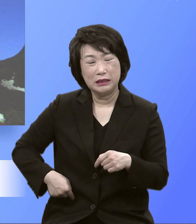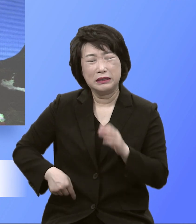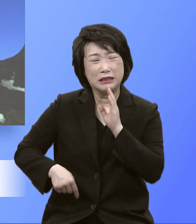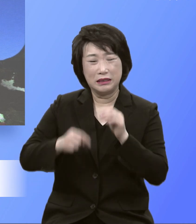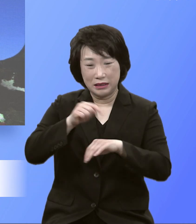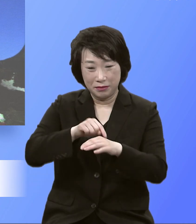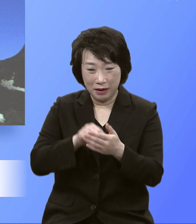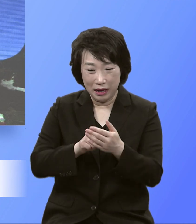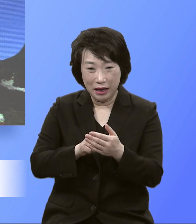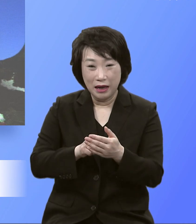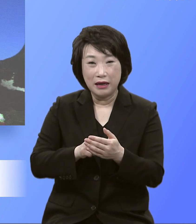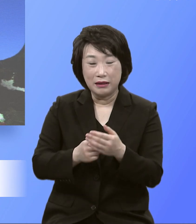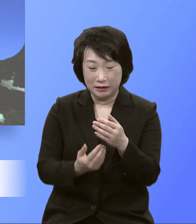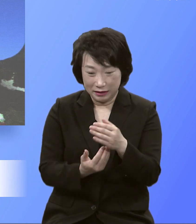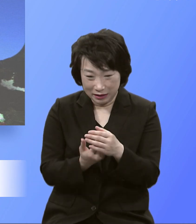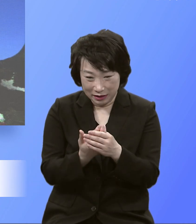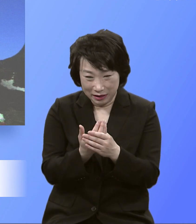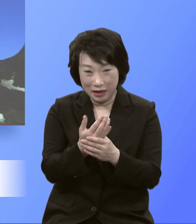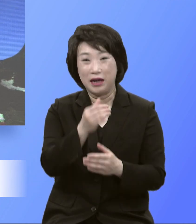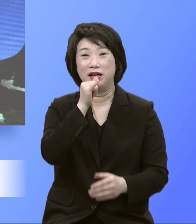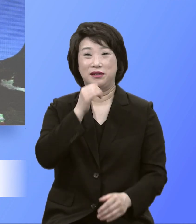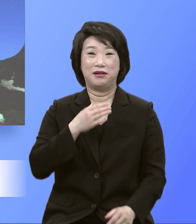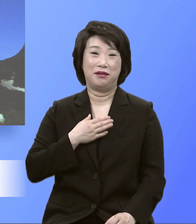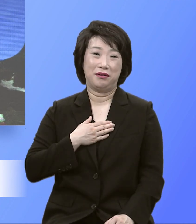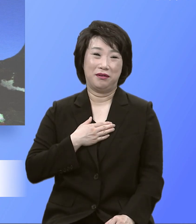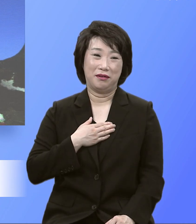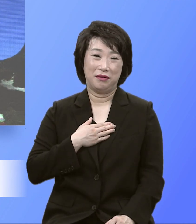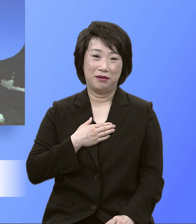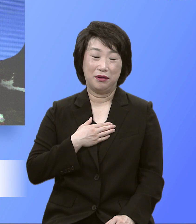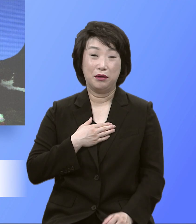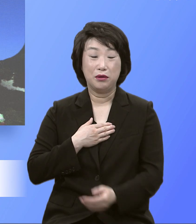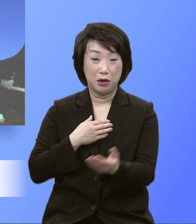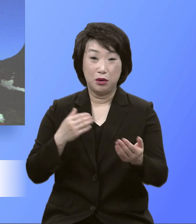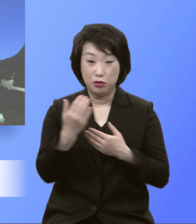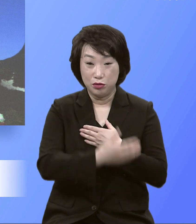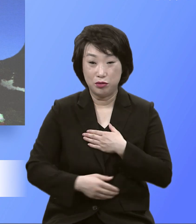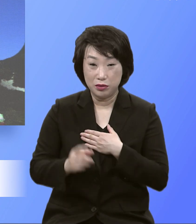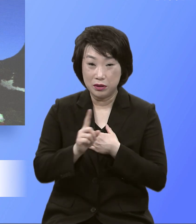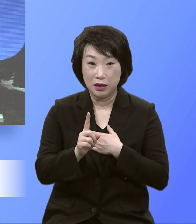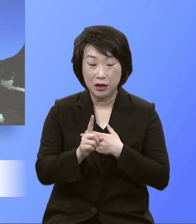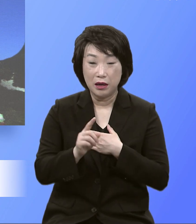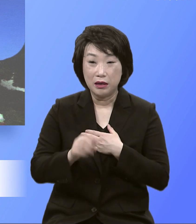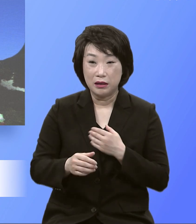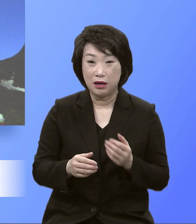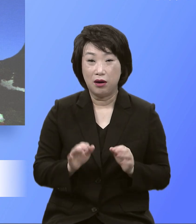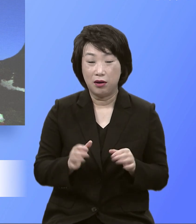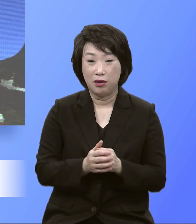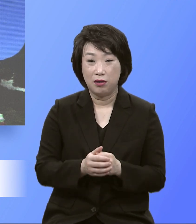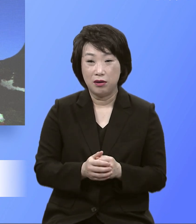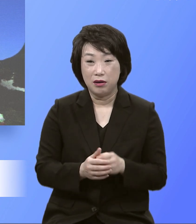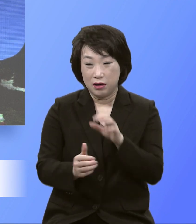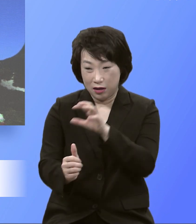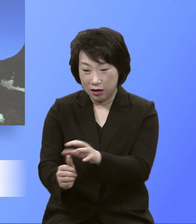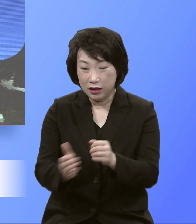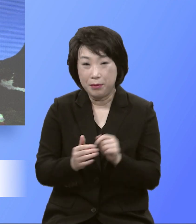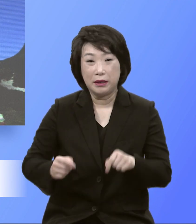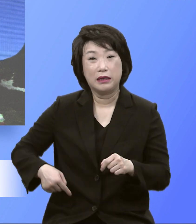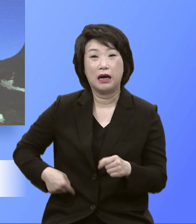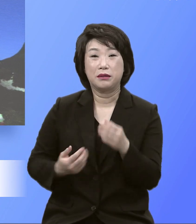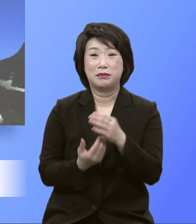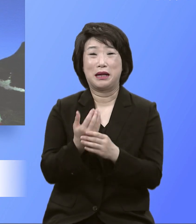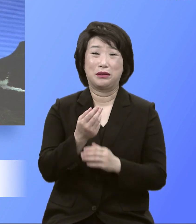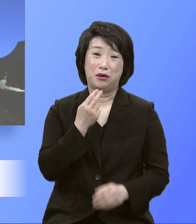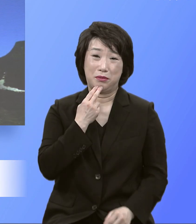진실한 본질의 양심이 튀튀 나오잖아요. 육신이 덮어서 그런 양심이 튀어나오지 못하는 거예요.